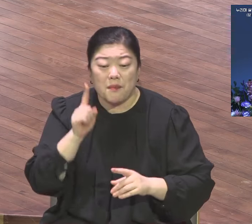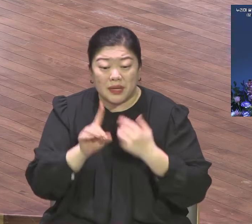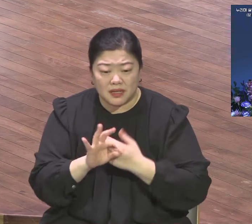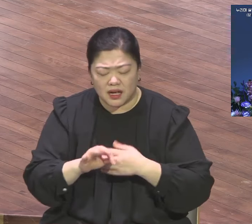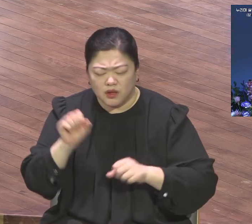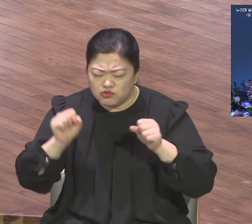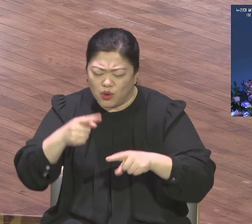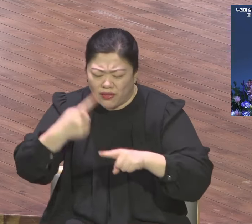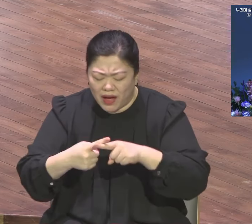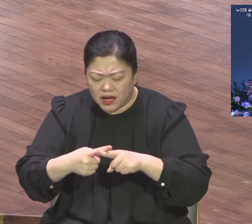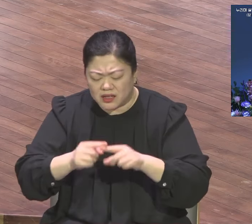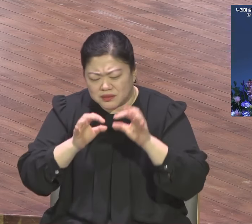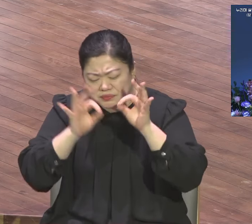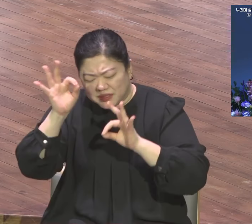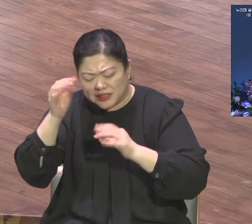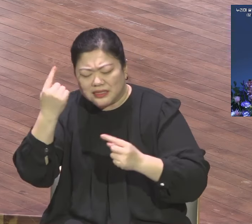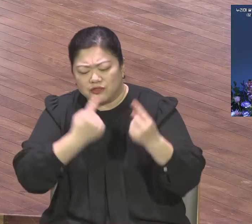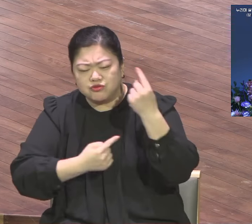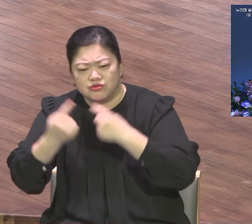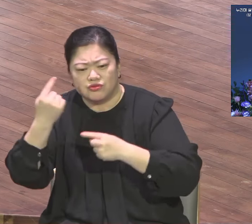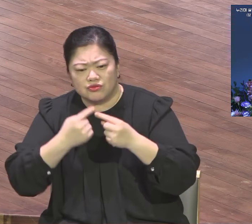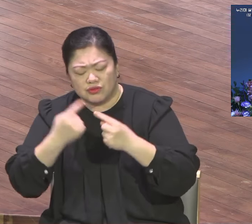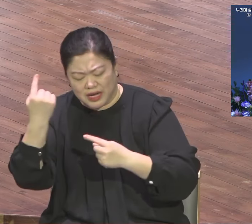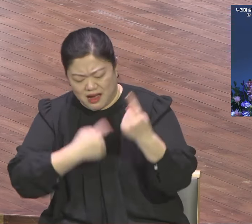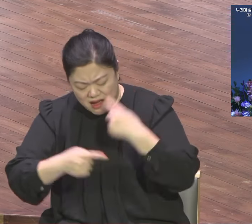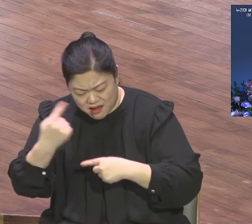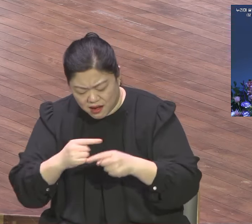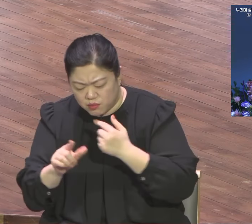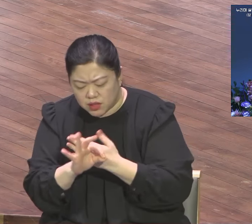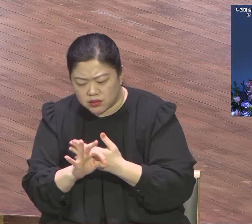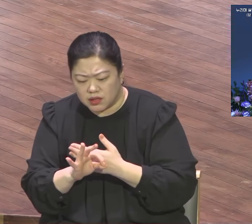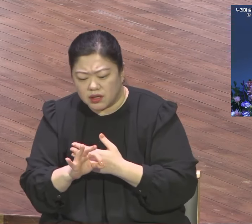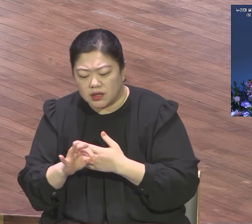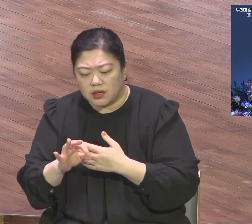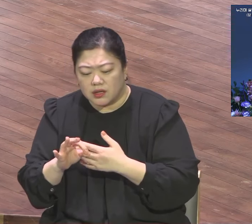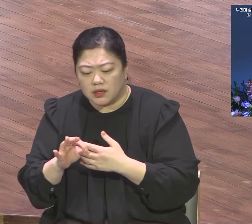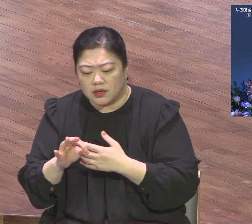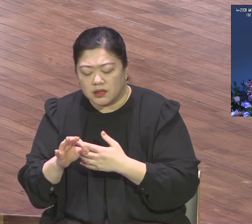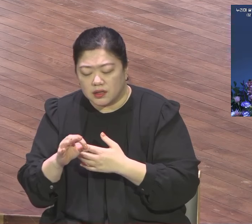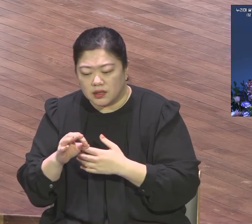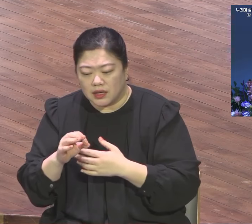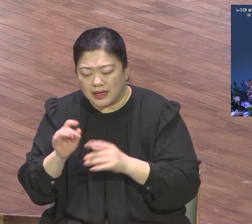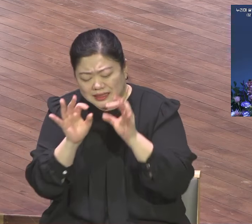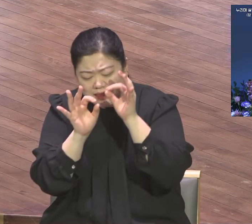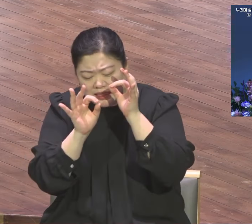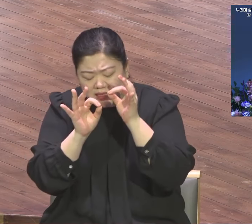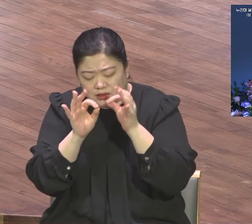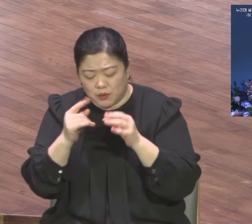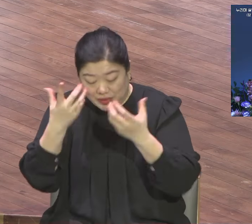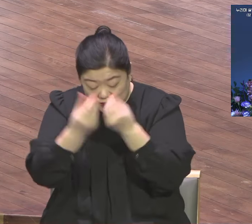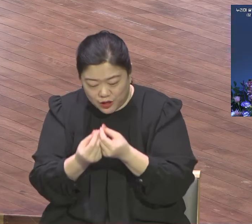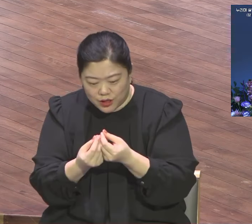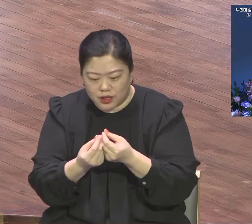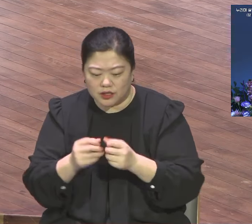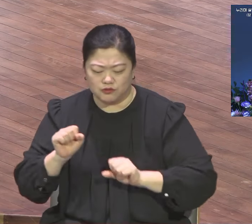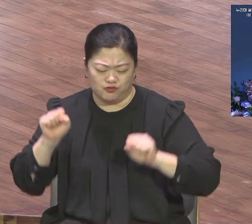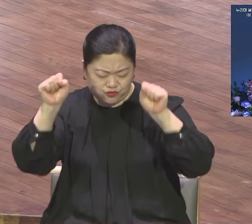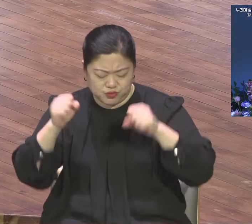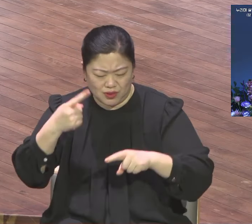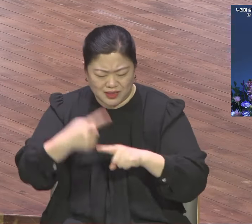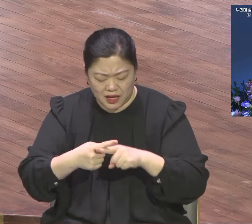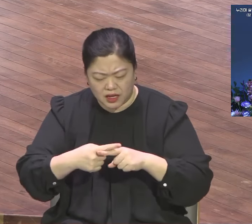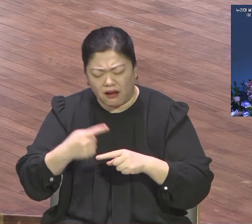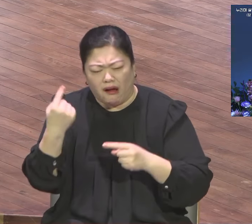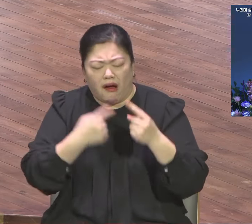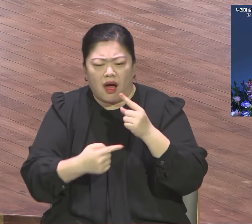그러냐 왜 지속 못하냐 몸에 힘이 들어가서 그래요 몸에 힘을 빼야 돼